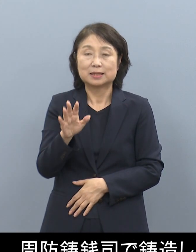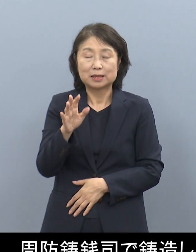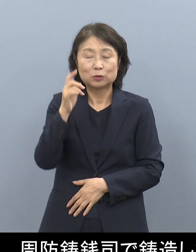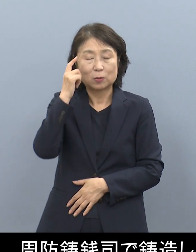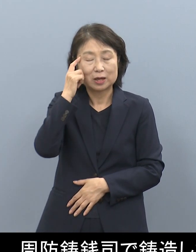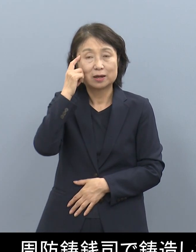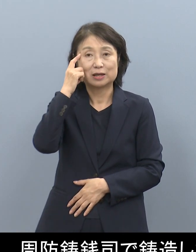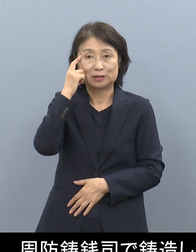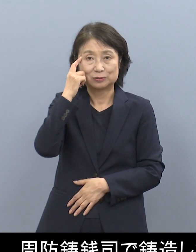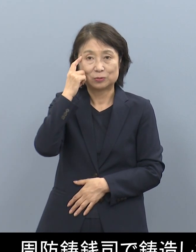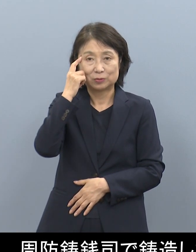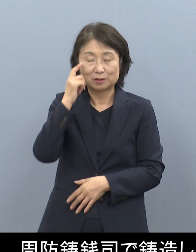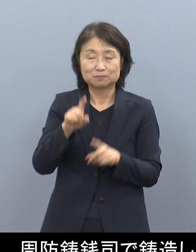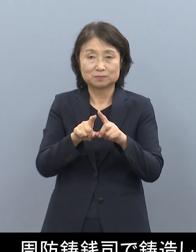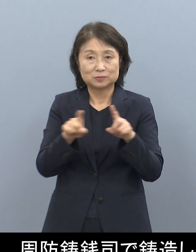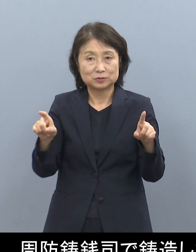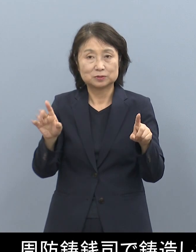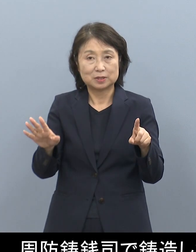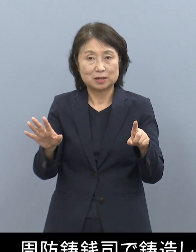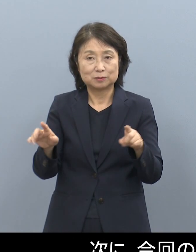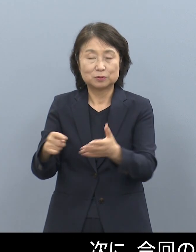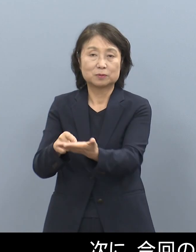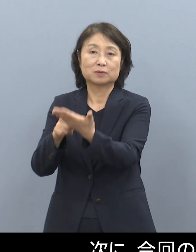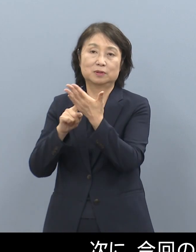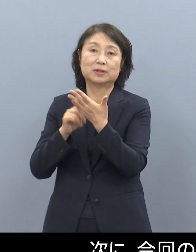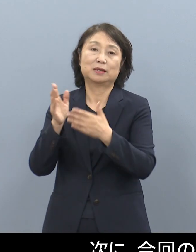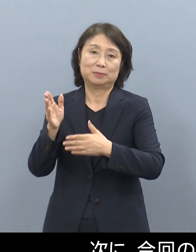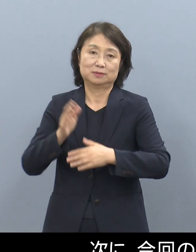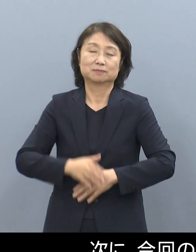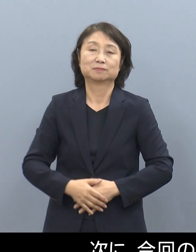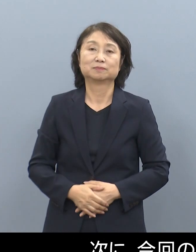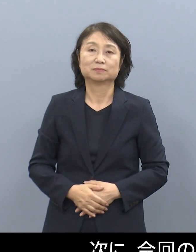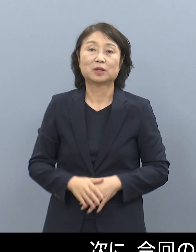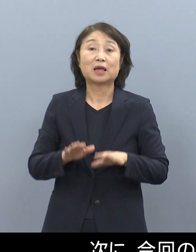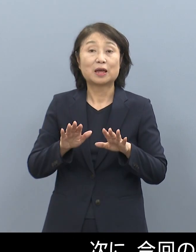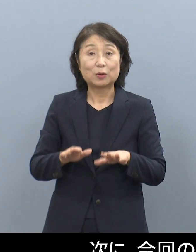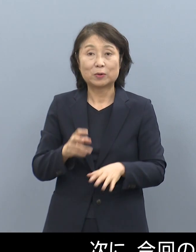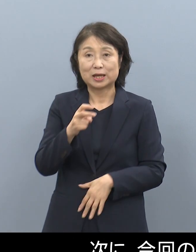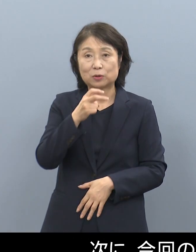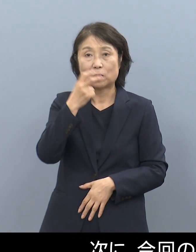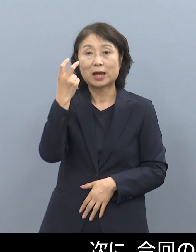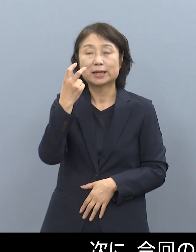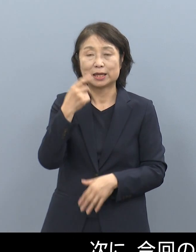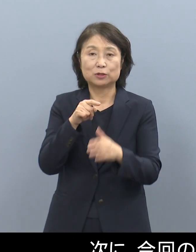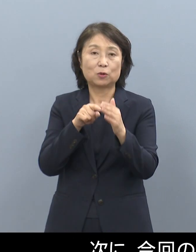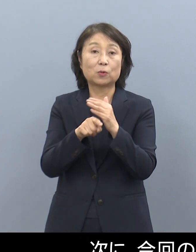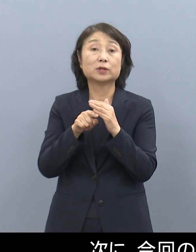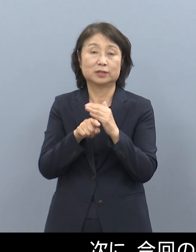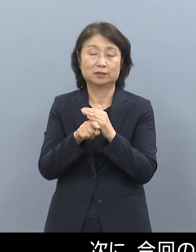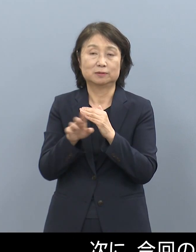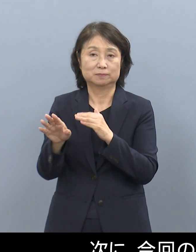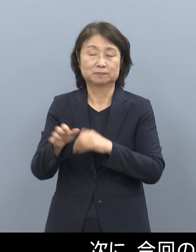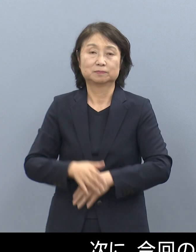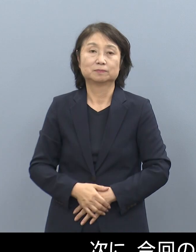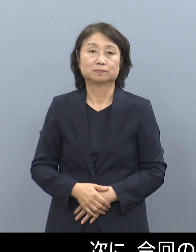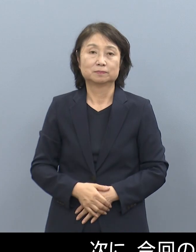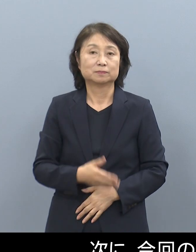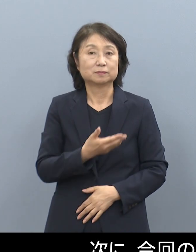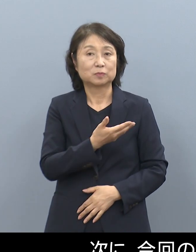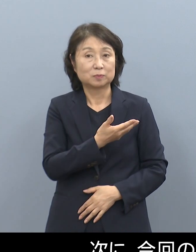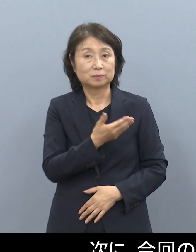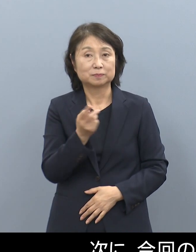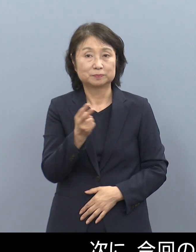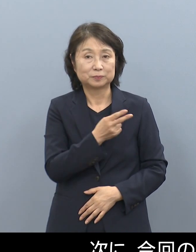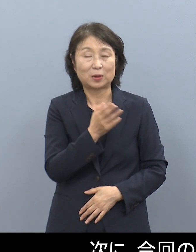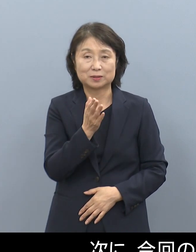自然であることが挙げられております。次に、今回の発見の意義でございますが、モニターをご覧いただ